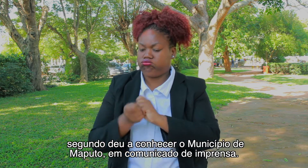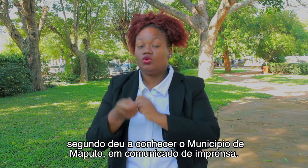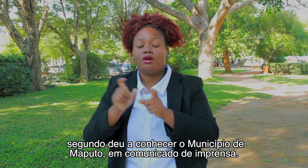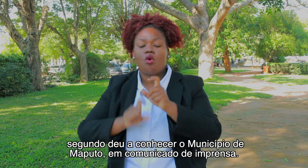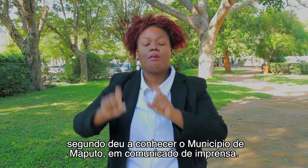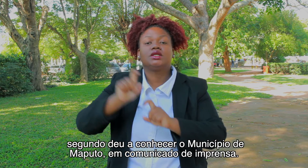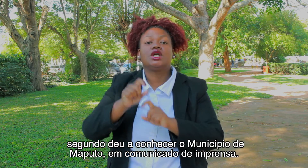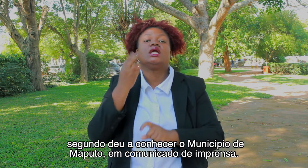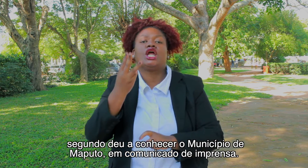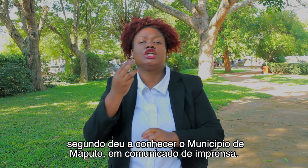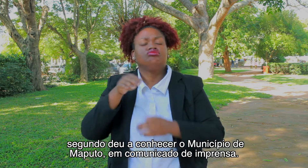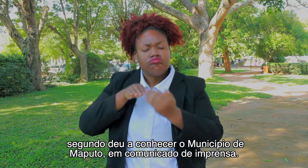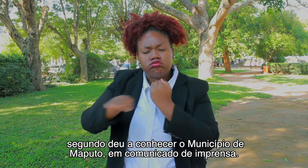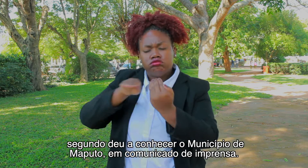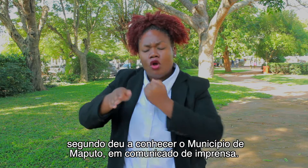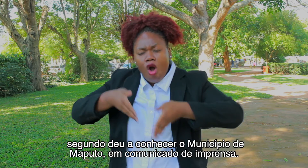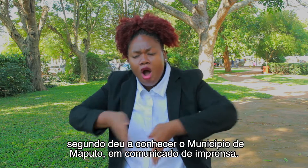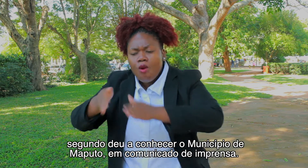conhecer o município de Maputo em comunicado de imprensa.